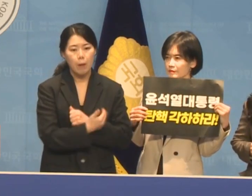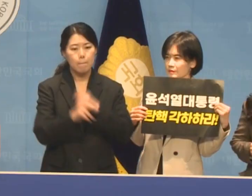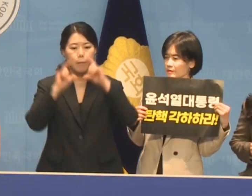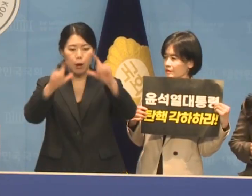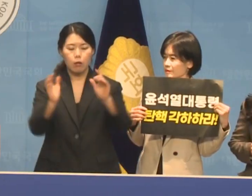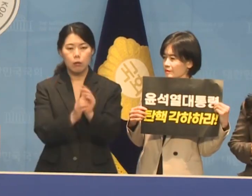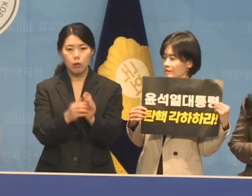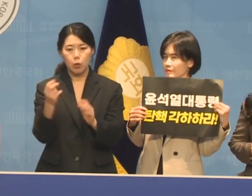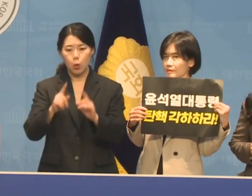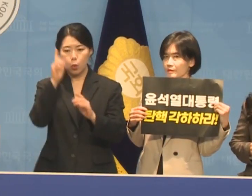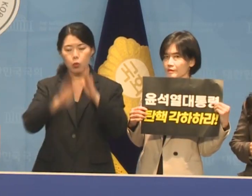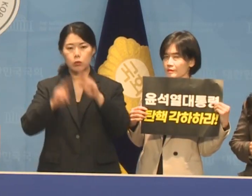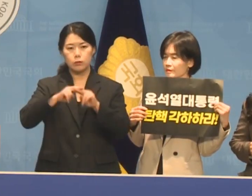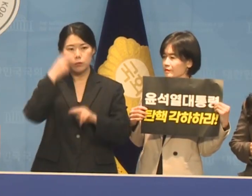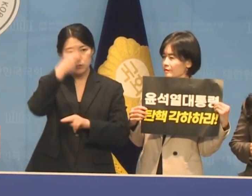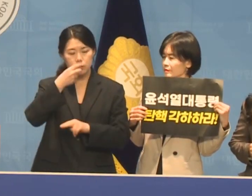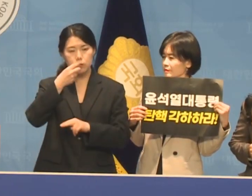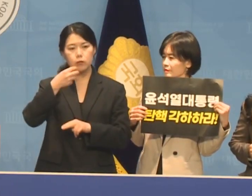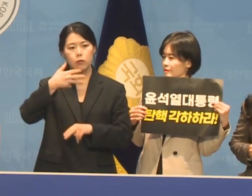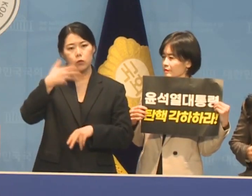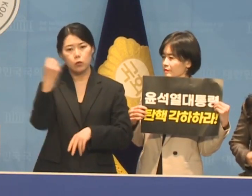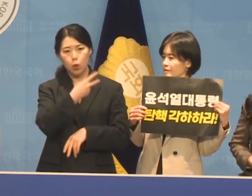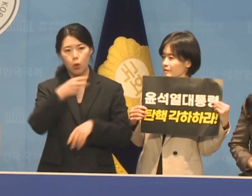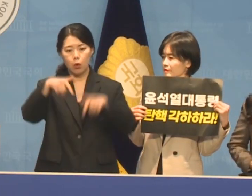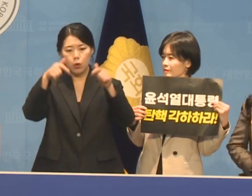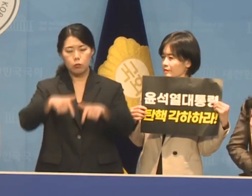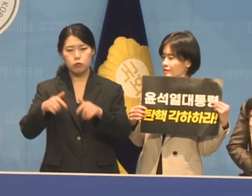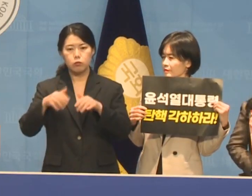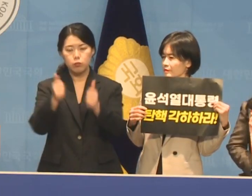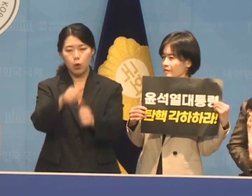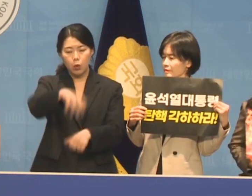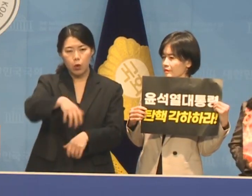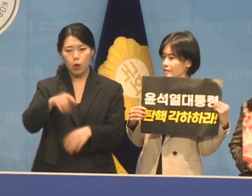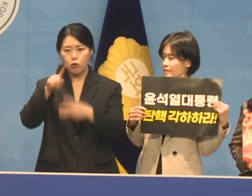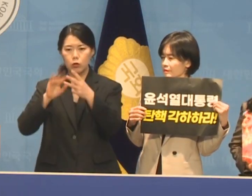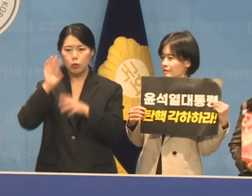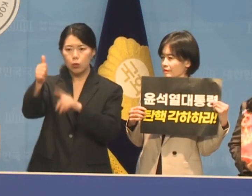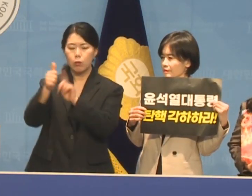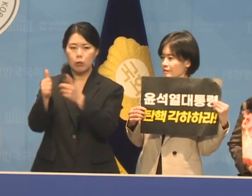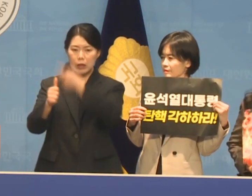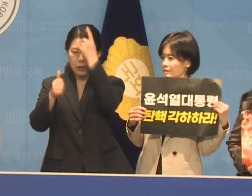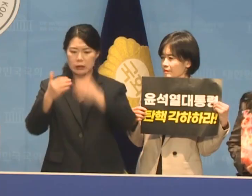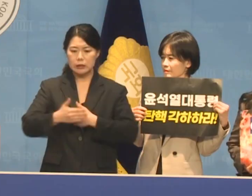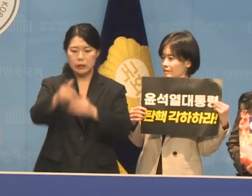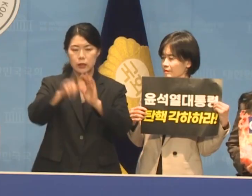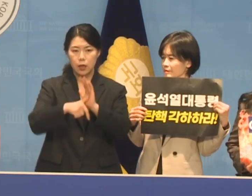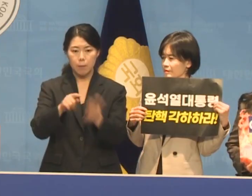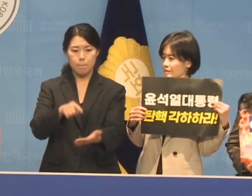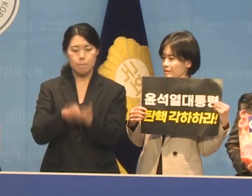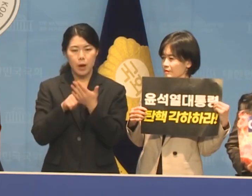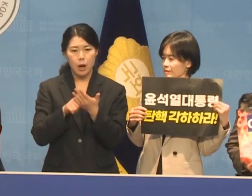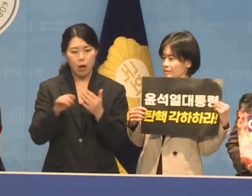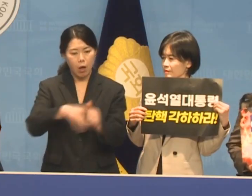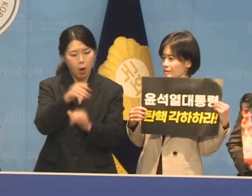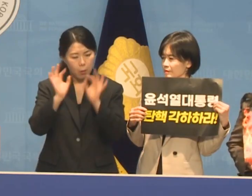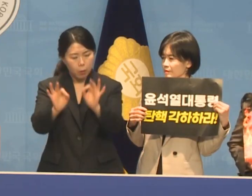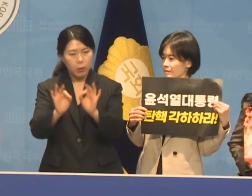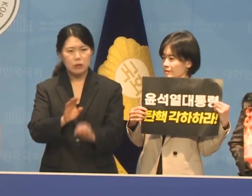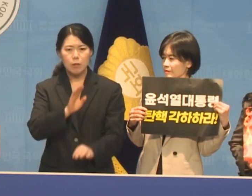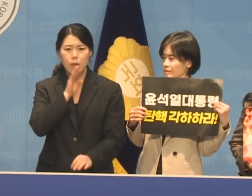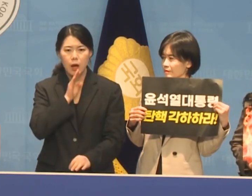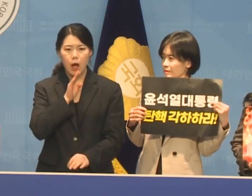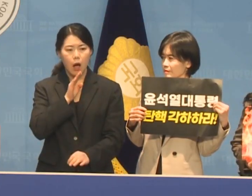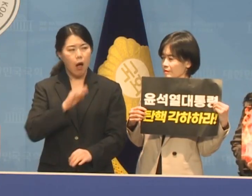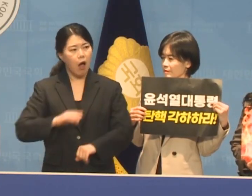했고 공수처와 서부지법 등 윤석열 대통령을 탄핵 심판하는 과정에 드러난 현상들을 보면 정말